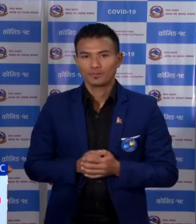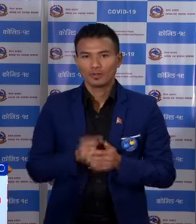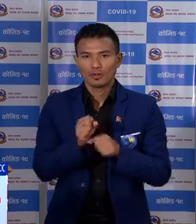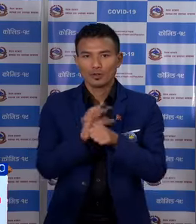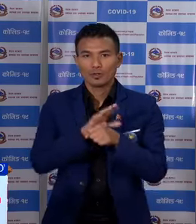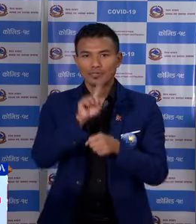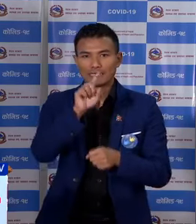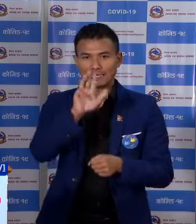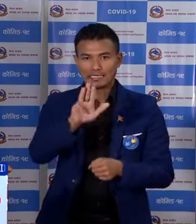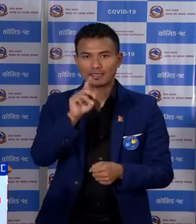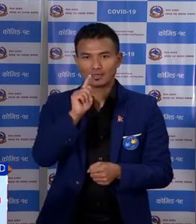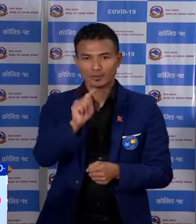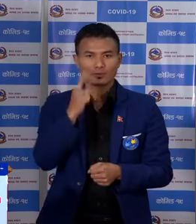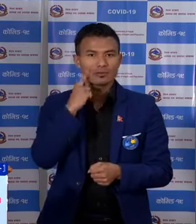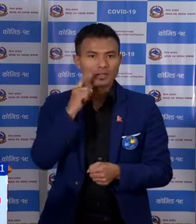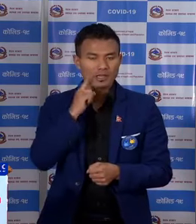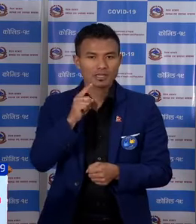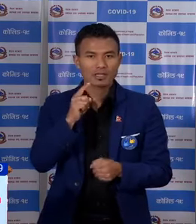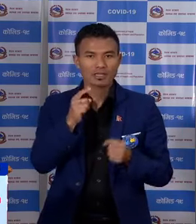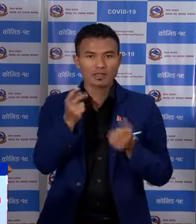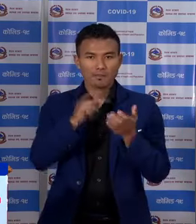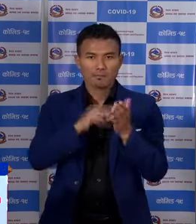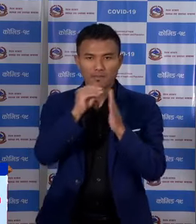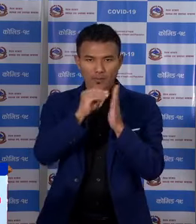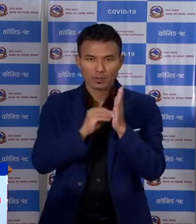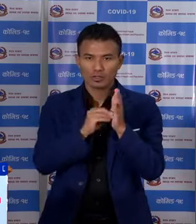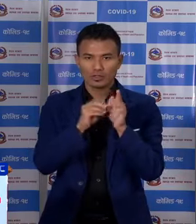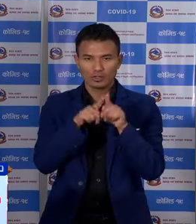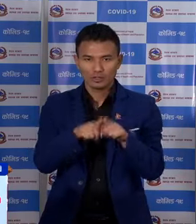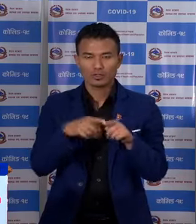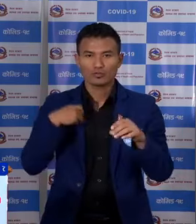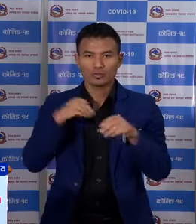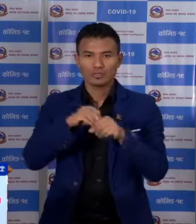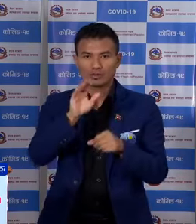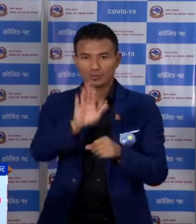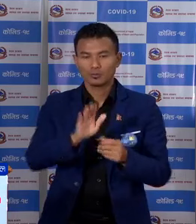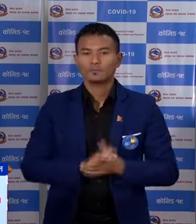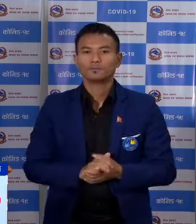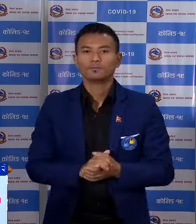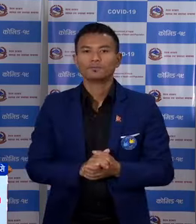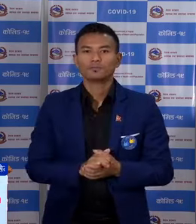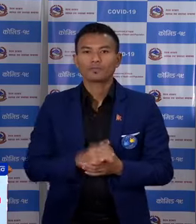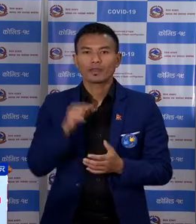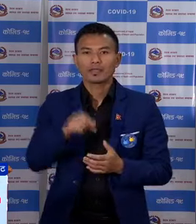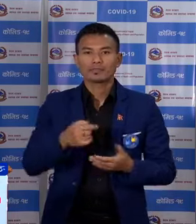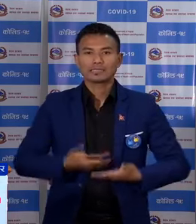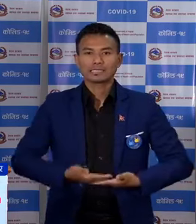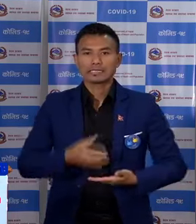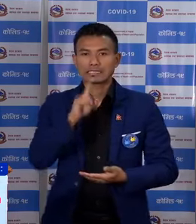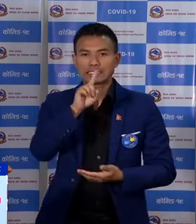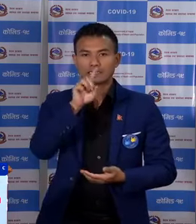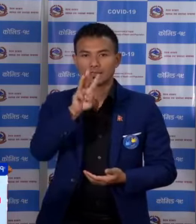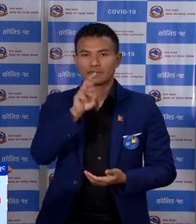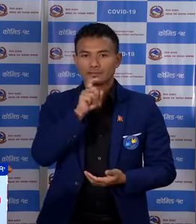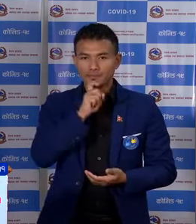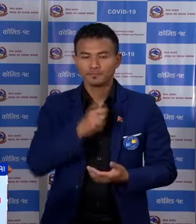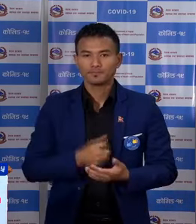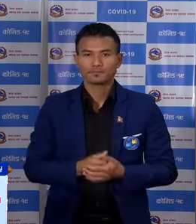कोबीट नाइन्टिन को दैनिक अध्यावधिक बीवरान लियेरा मा उपस्तित छू आजा जेट तेर गते